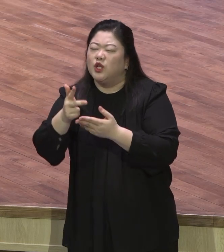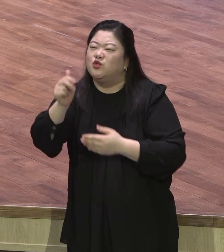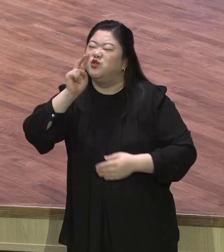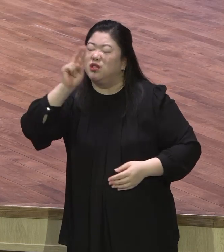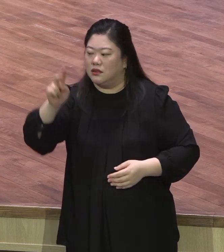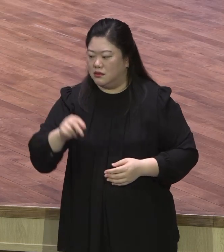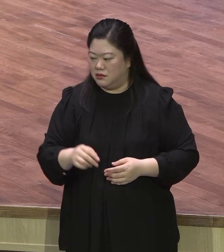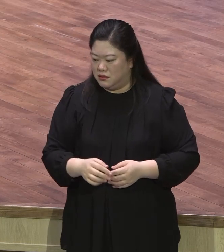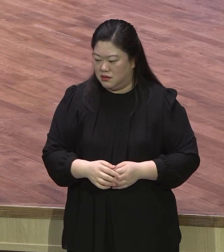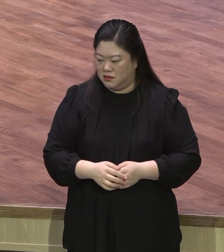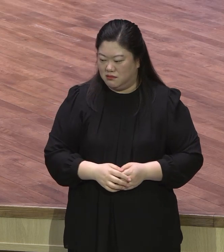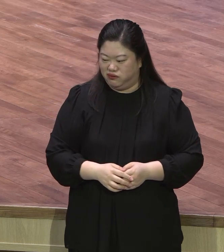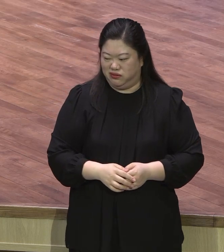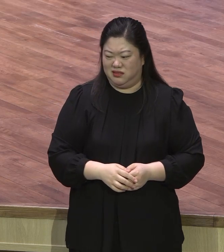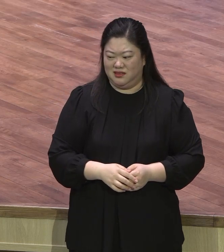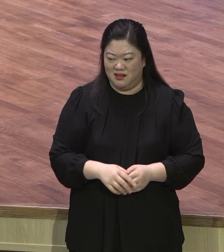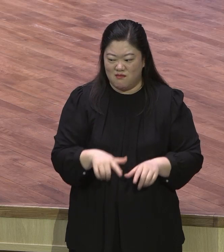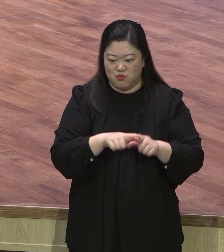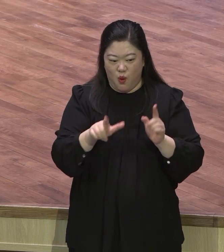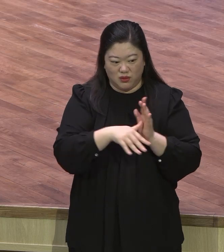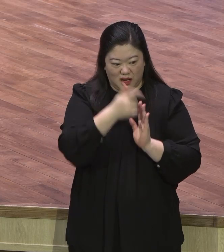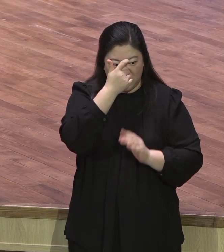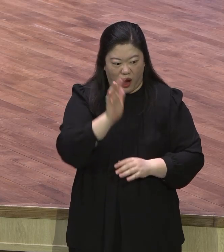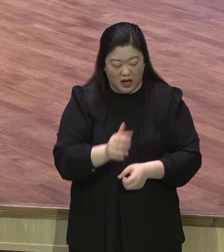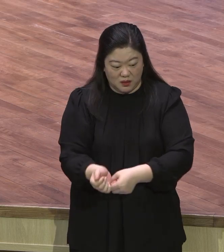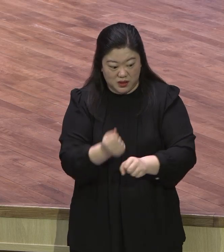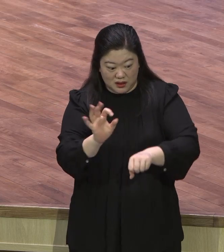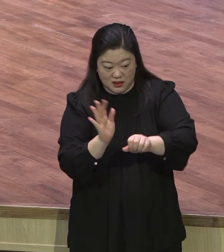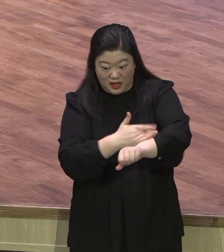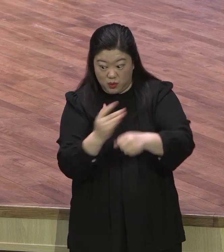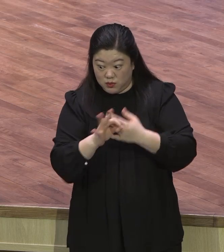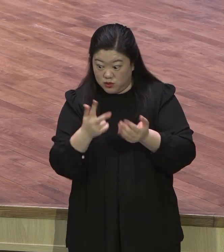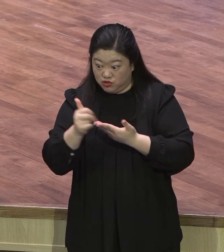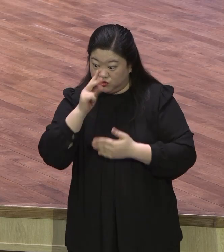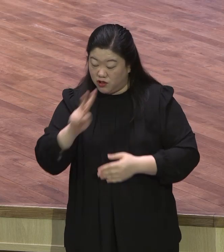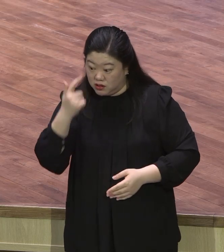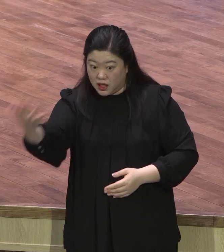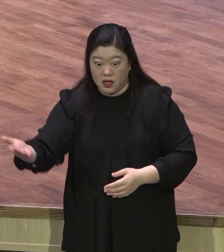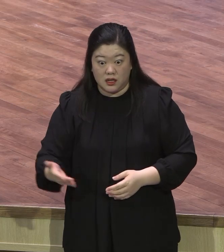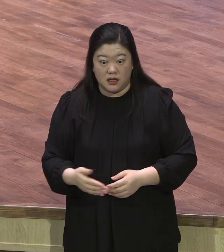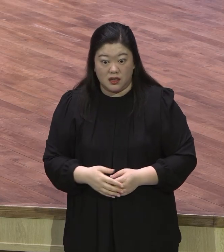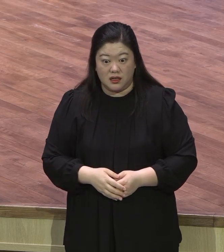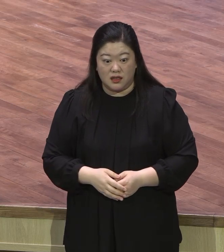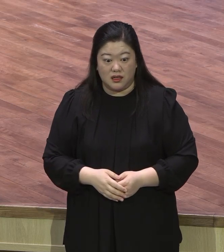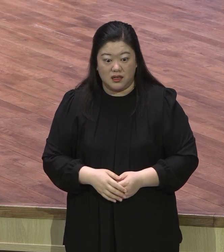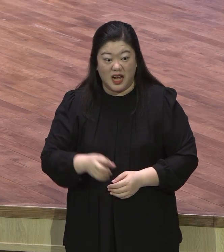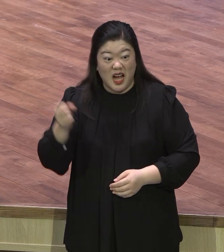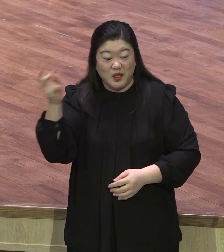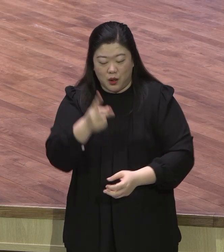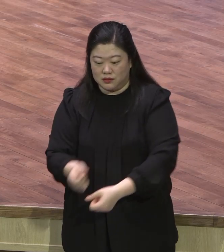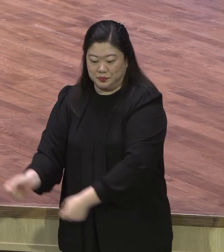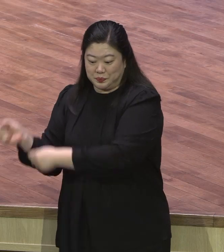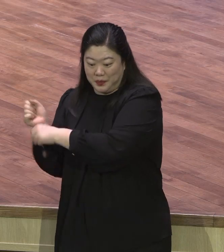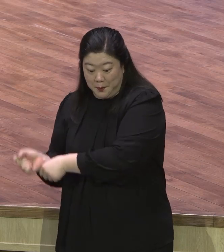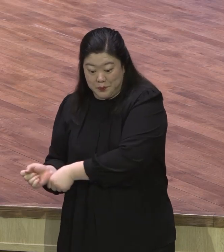주여 없어서. 주여. 내가 아이고 아버지. 진짜. 평소 때가 이제 그것도 기도해요. 사실.